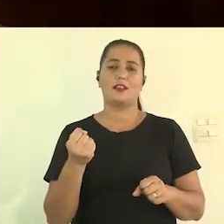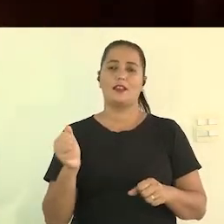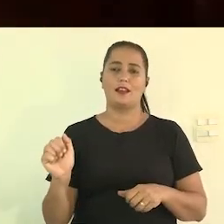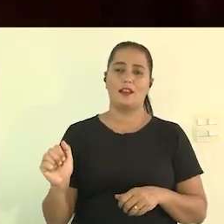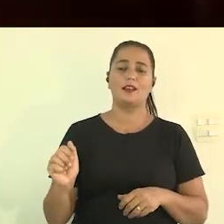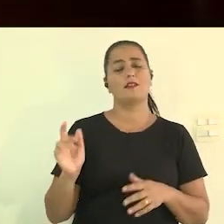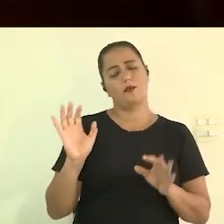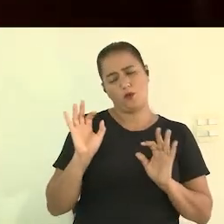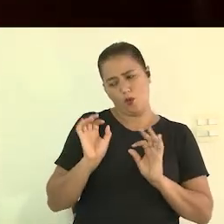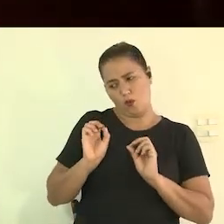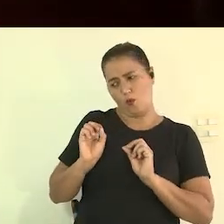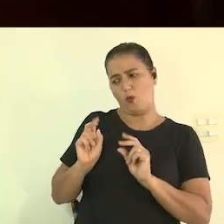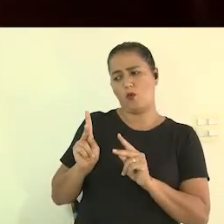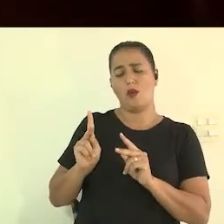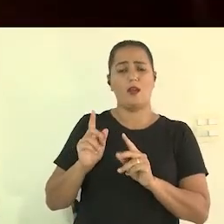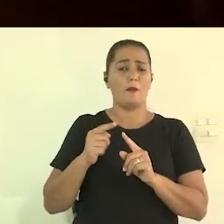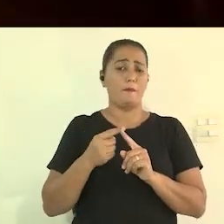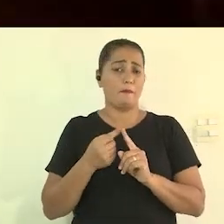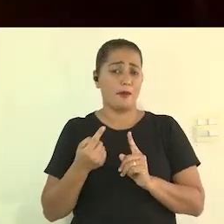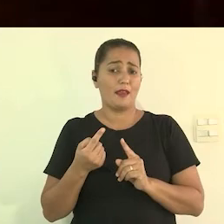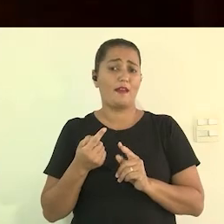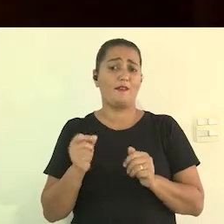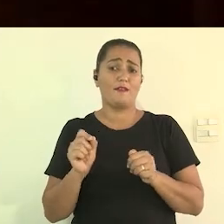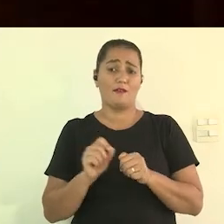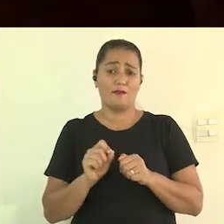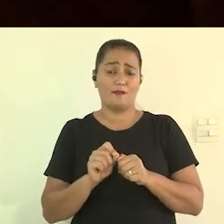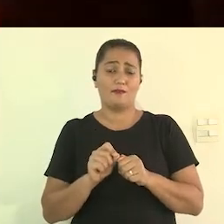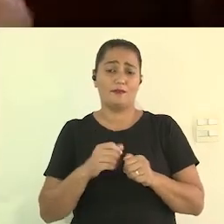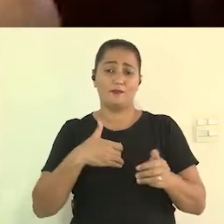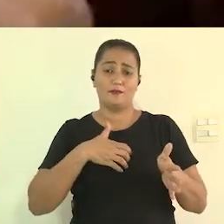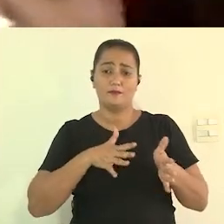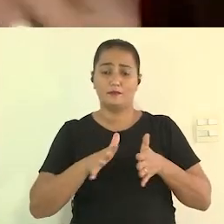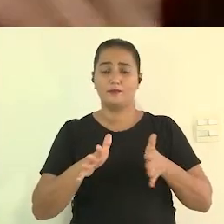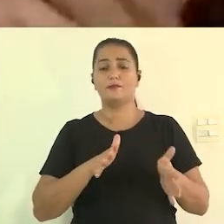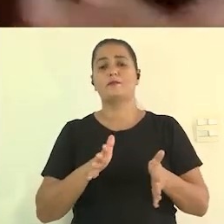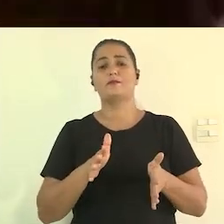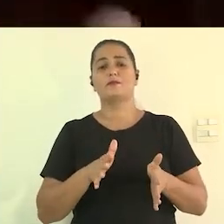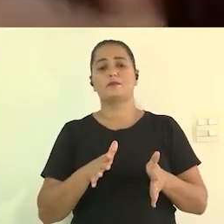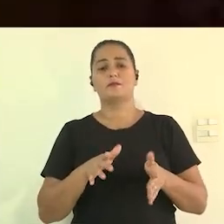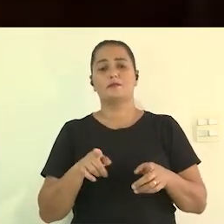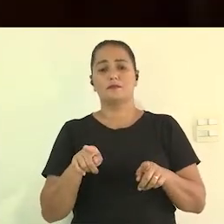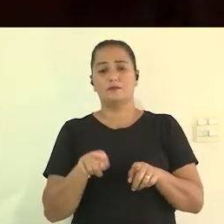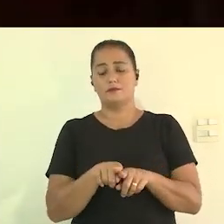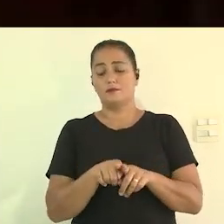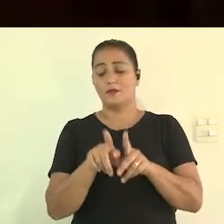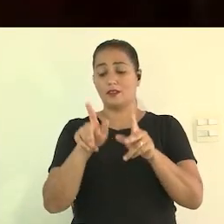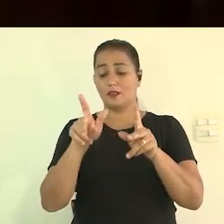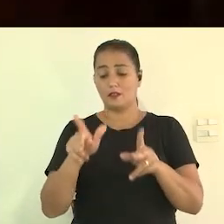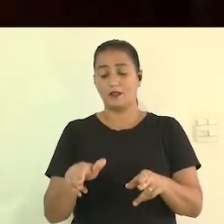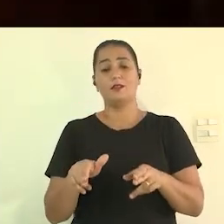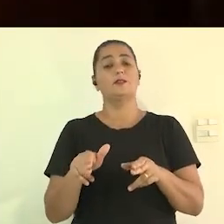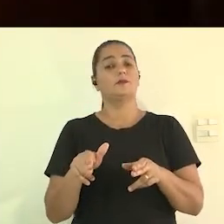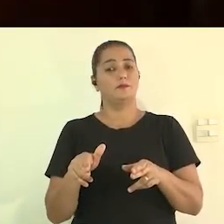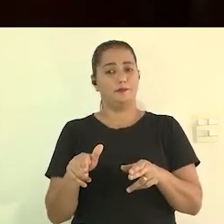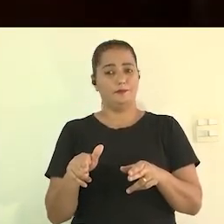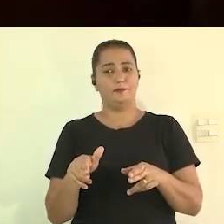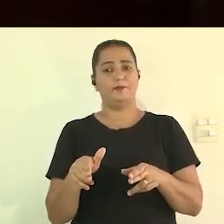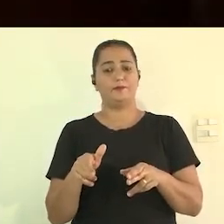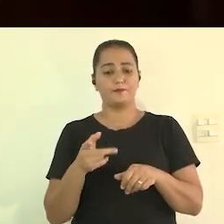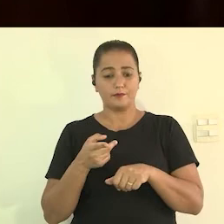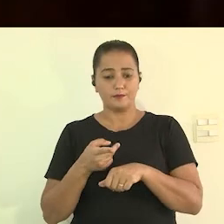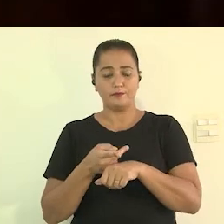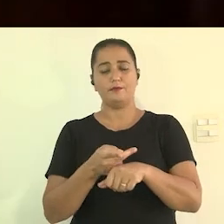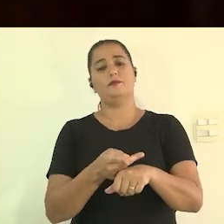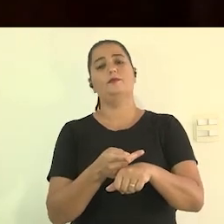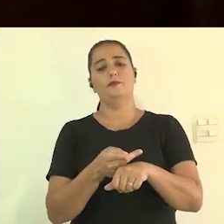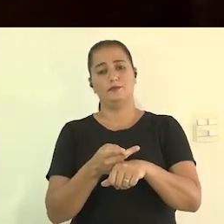e tal certo mas vamos vamos tornar a acessibilidade tão grande quanto isso peça vai atrás